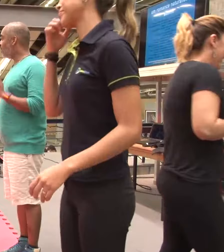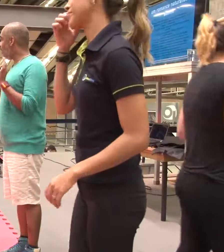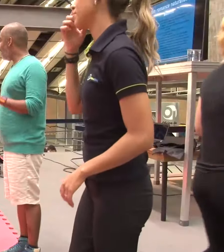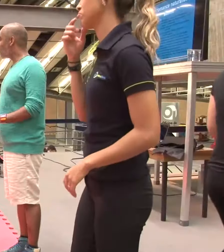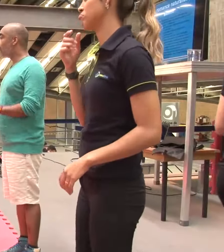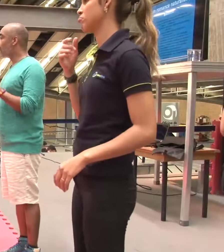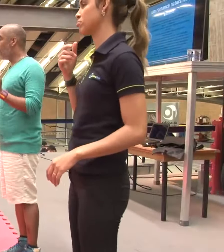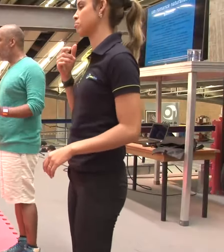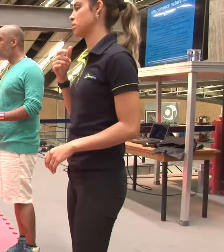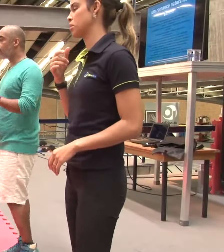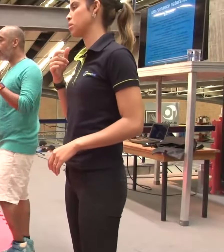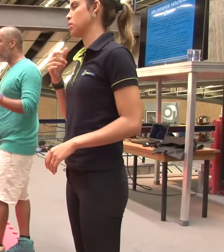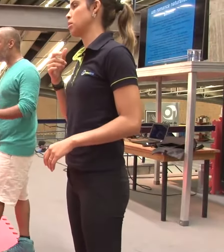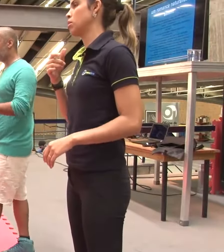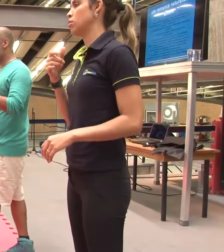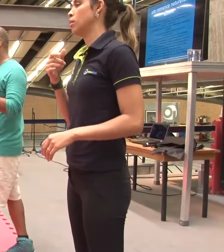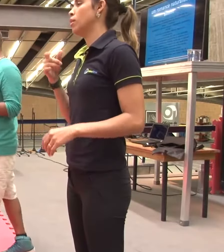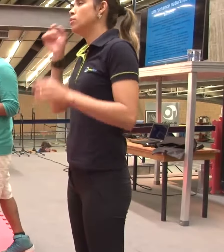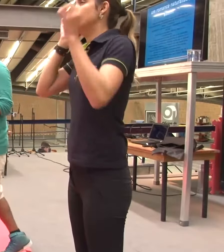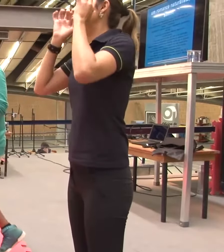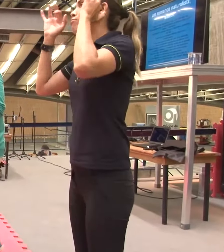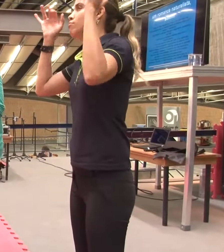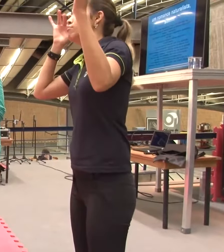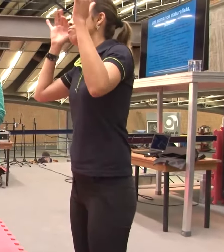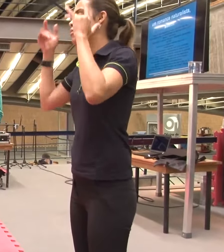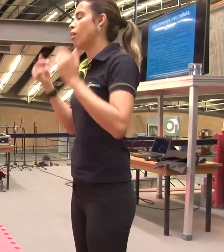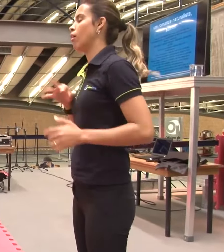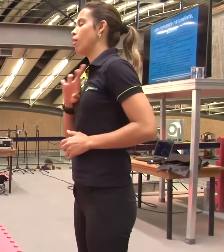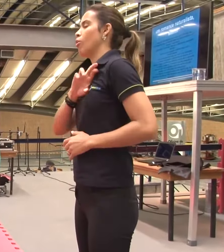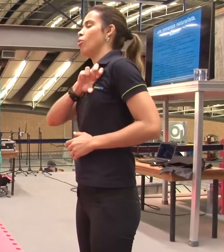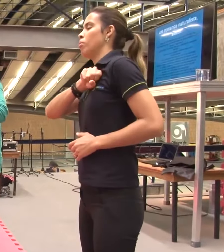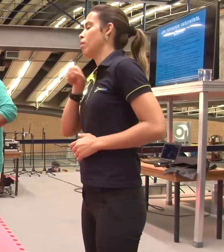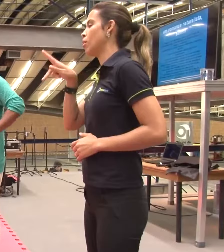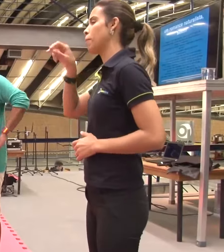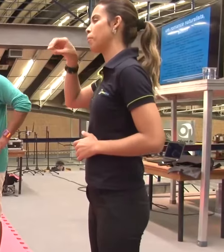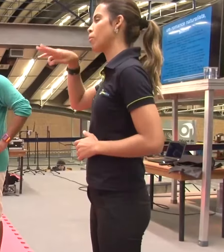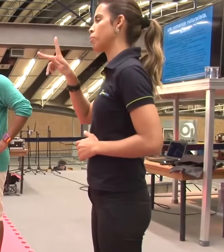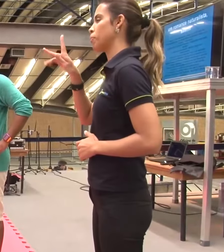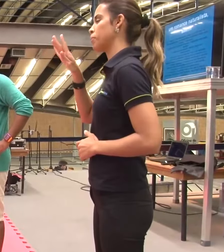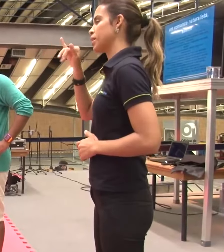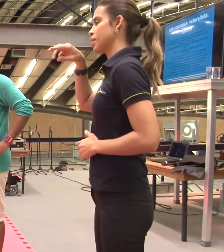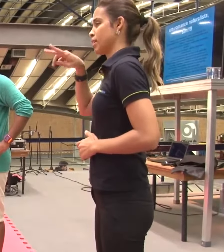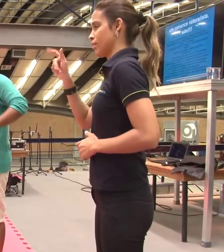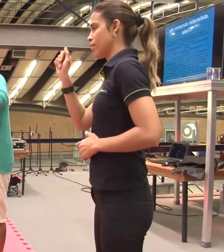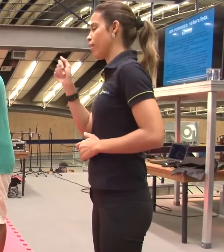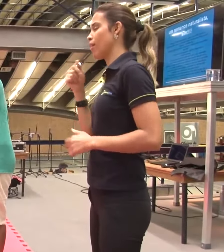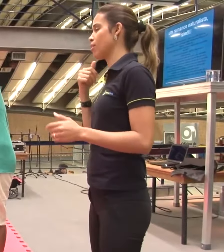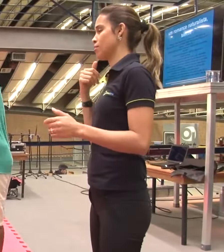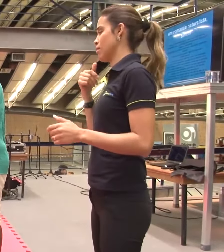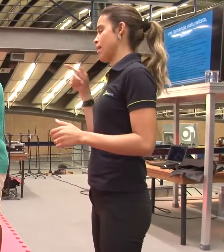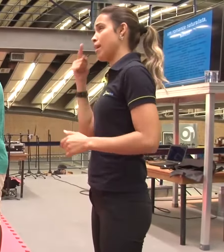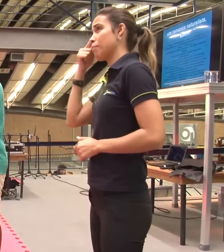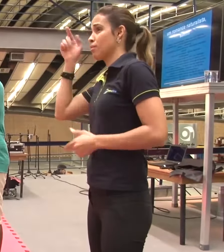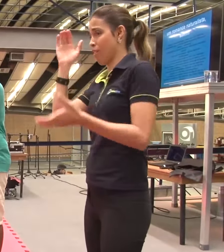Não interessa os delírios românticos de Pombinha. Está pensando que vai casar com o marido rico? Que ele vai vir